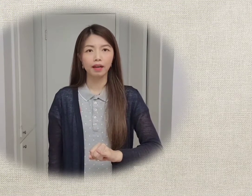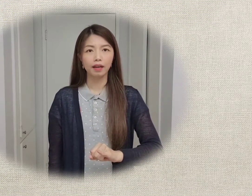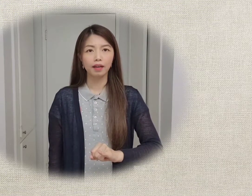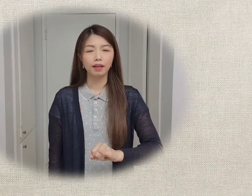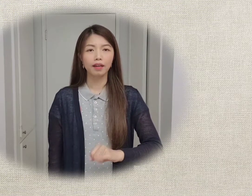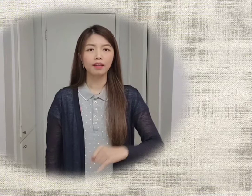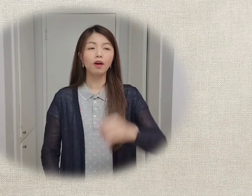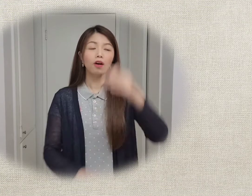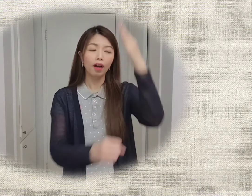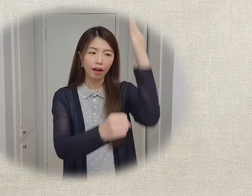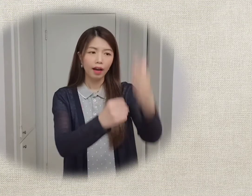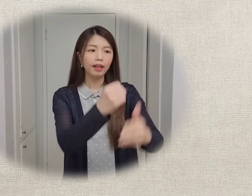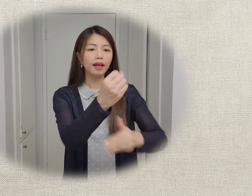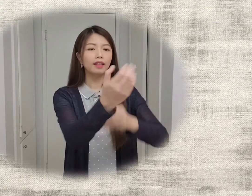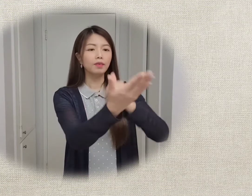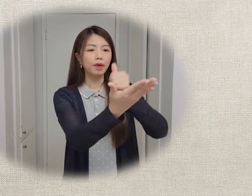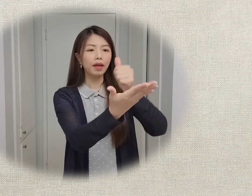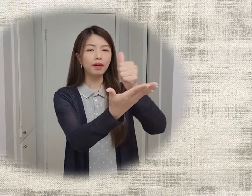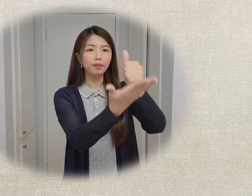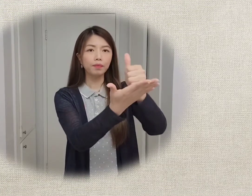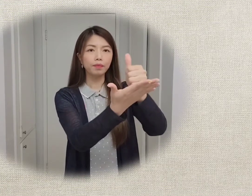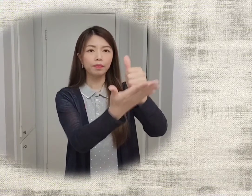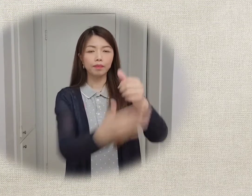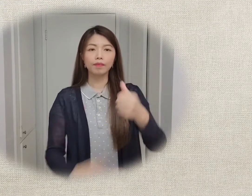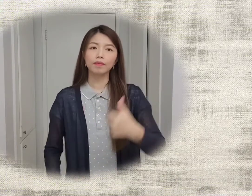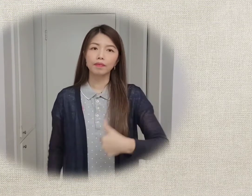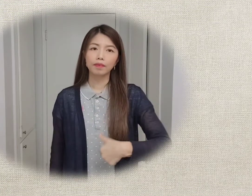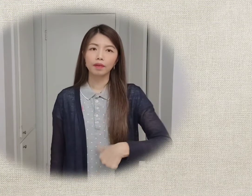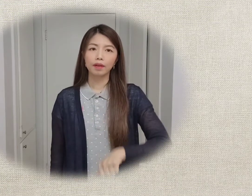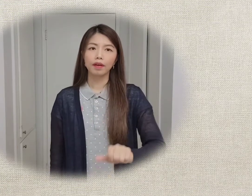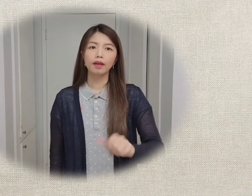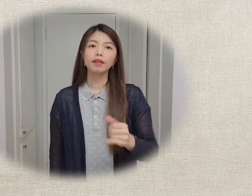됩니다. 그래서 하나님의